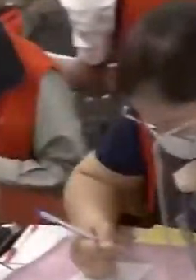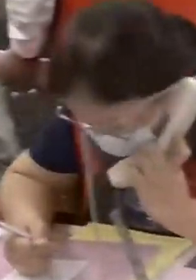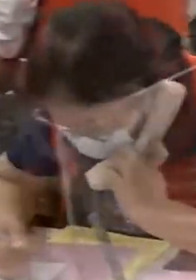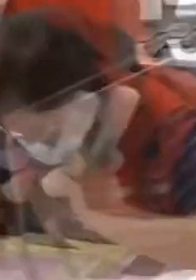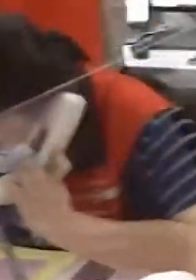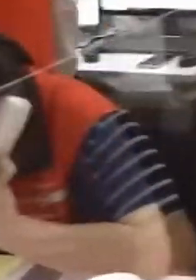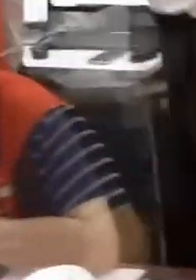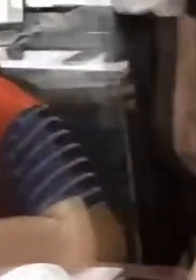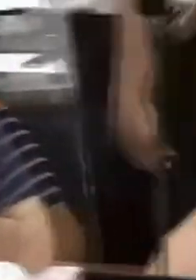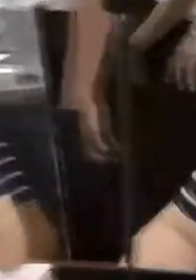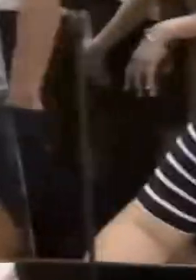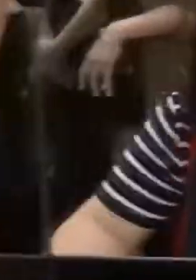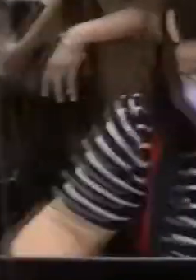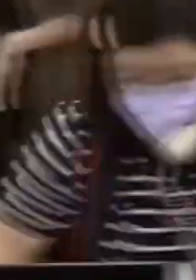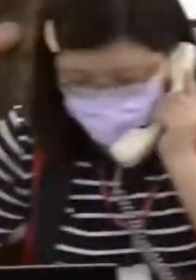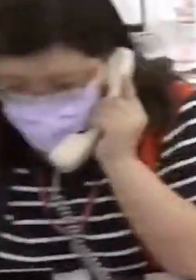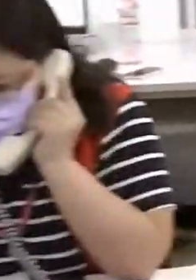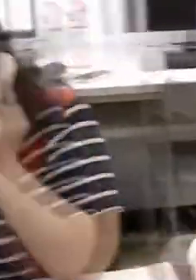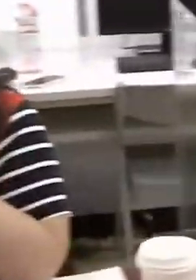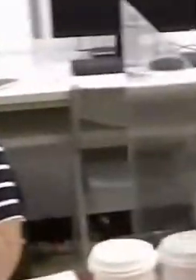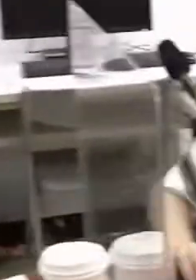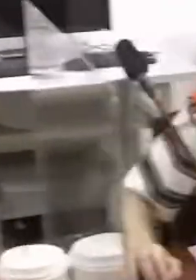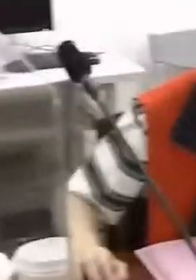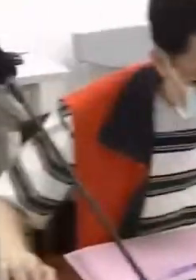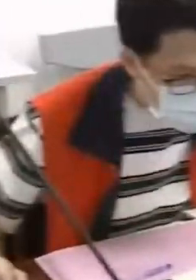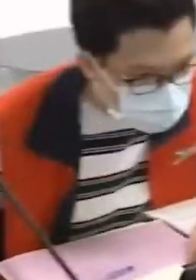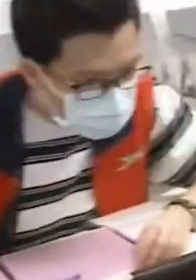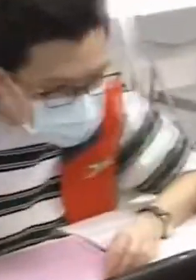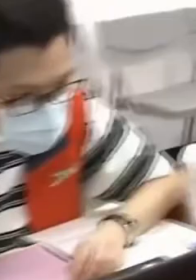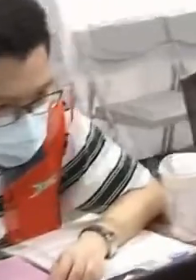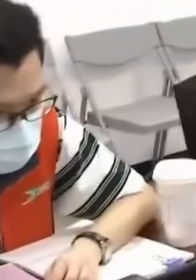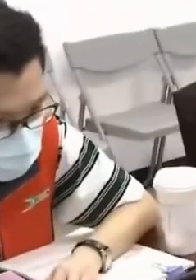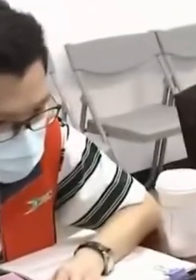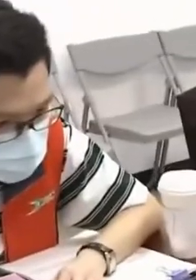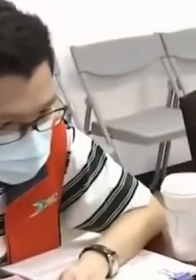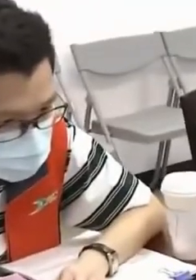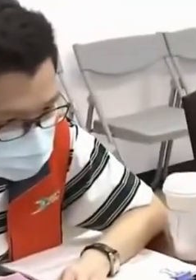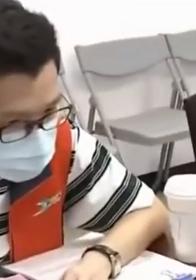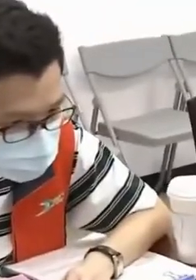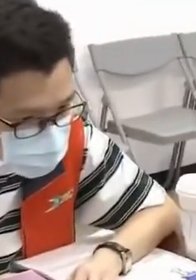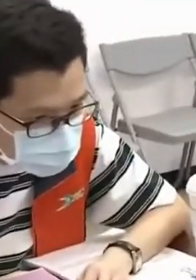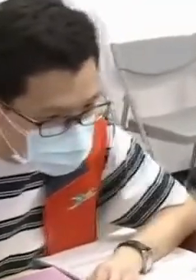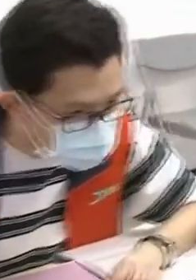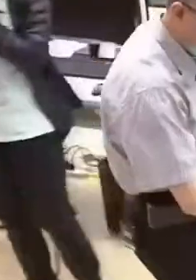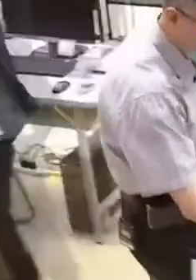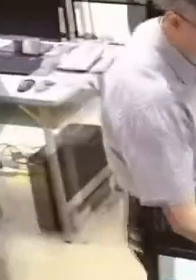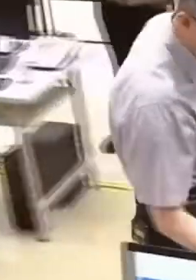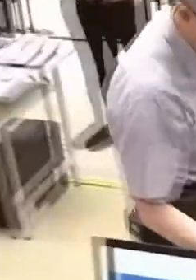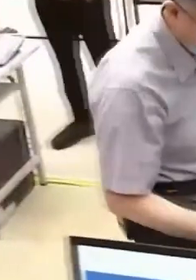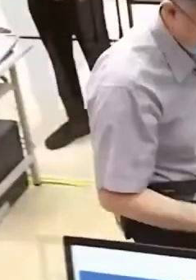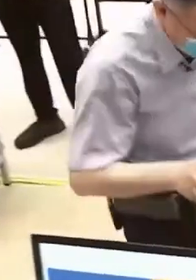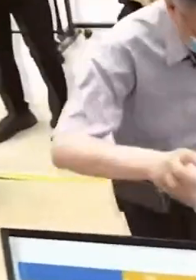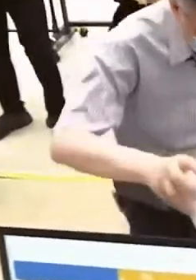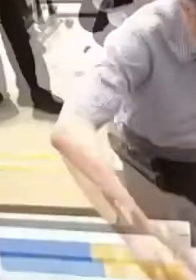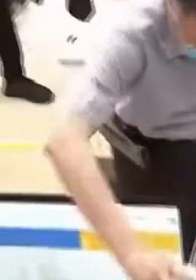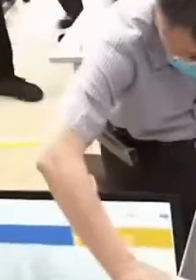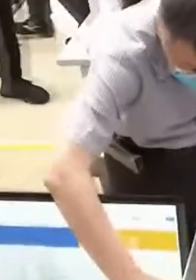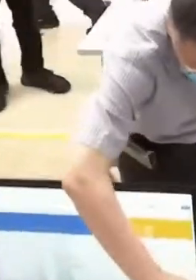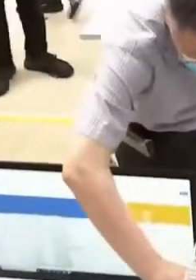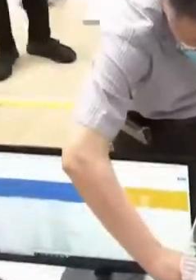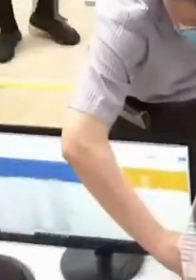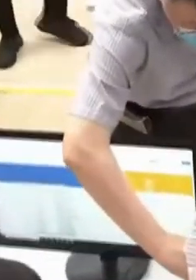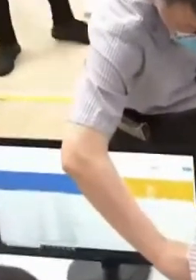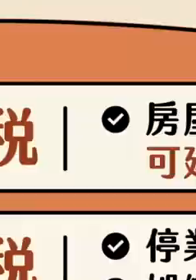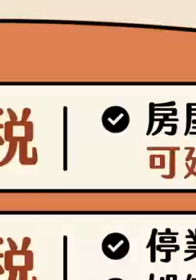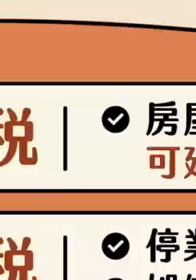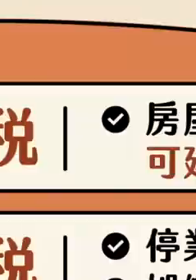本土疫情升温，持续冲击着经济。台北市长柯文哲宣布，台北市将投入28.5亿，推出九大纾困